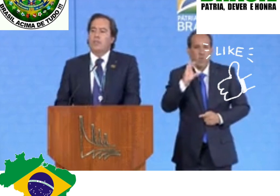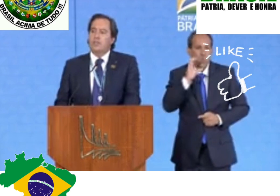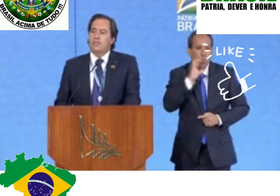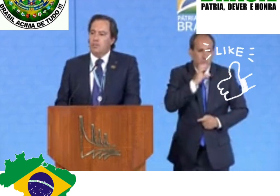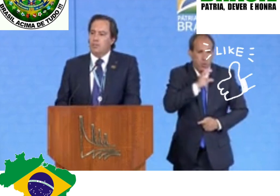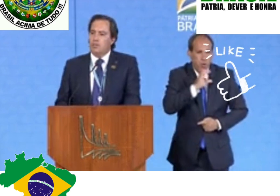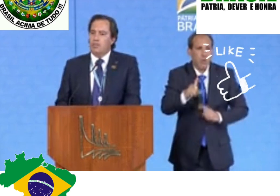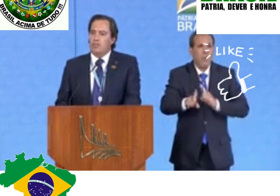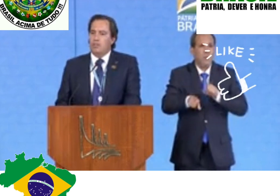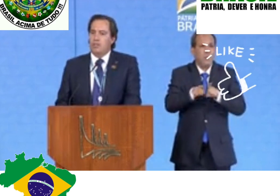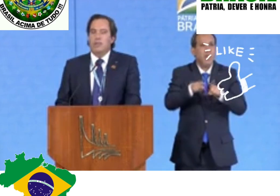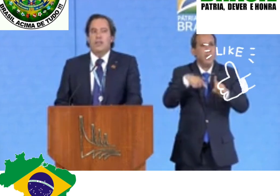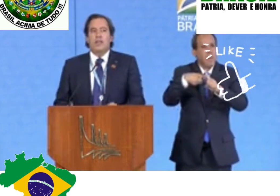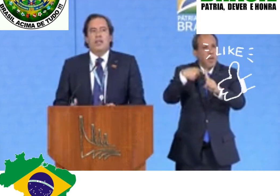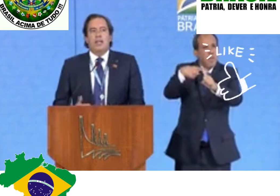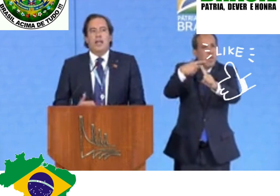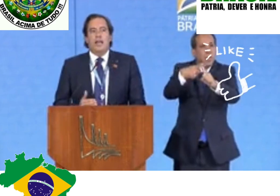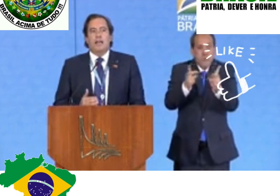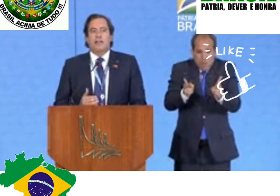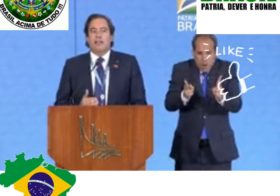emergencial durante 2020.